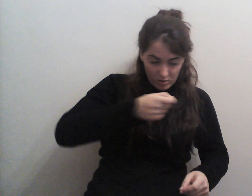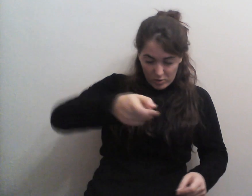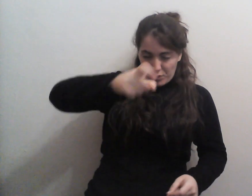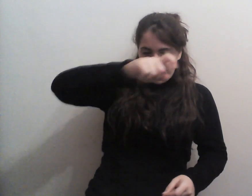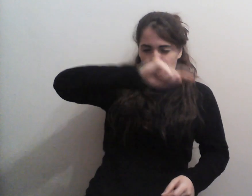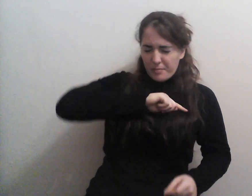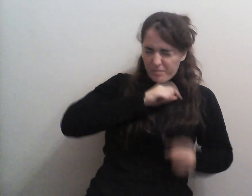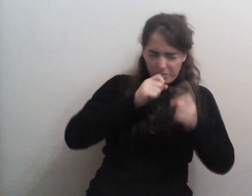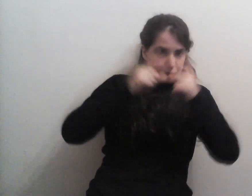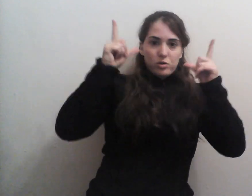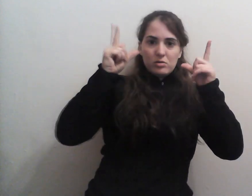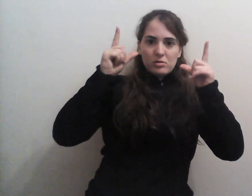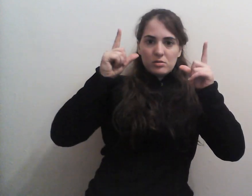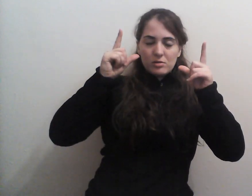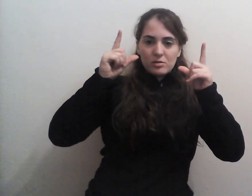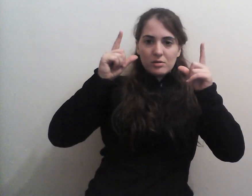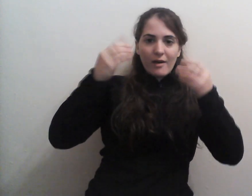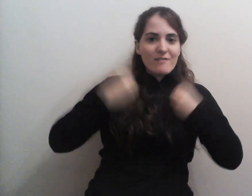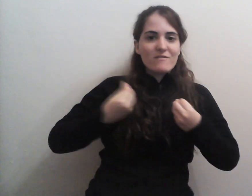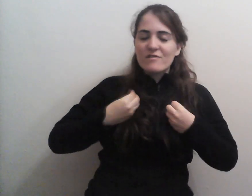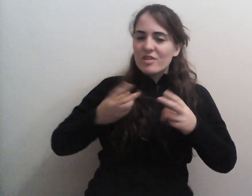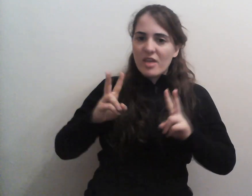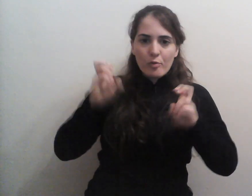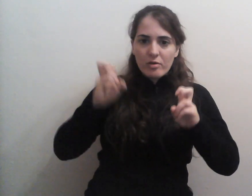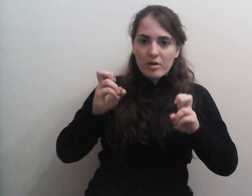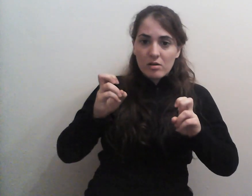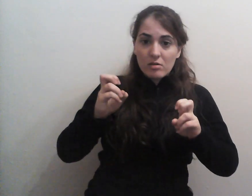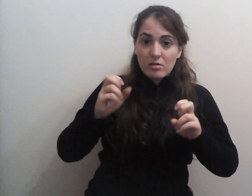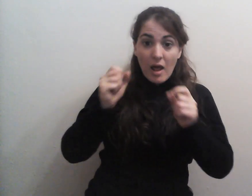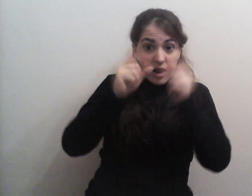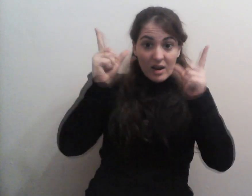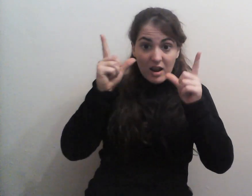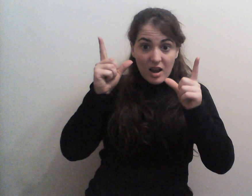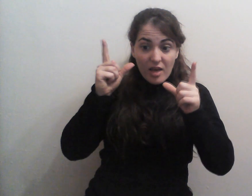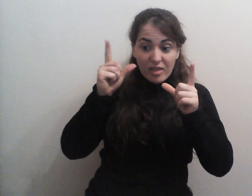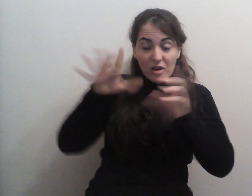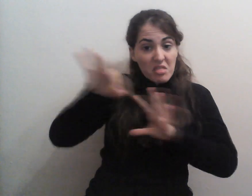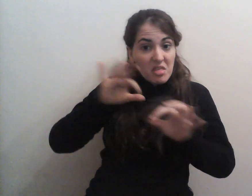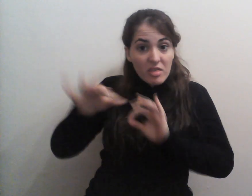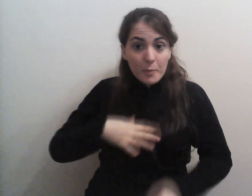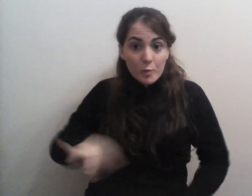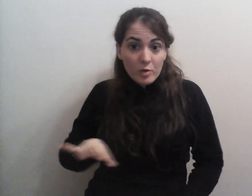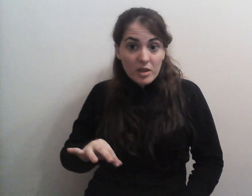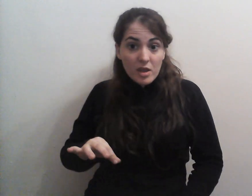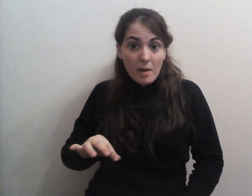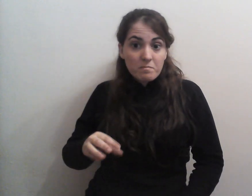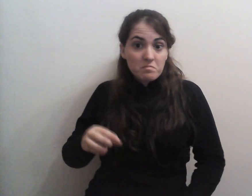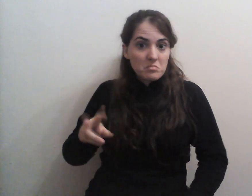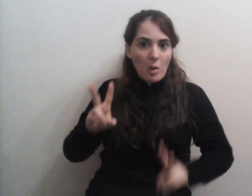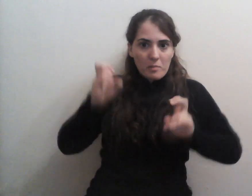Nueva vida. Lázaro no pudo tomar una decisión. Lázaro no pudo ser una buena persona. Lázaro no pudo ofrecer nada. Un hombre difunto,